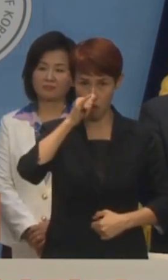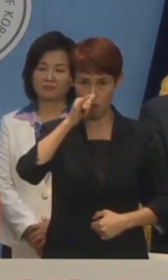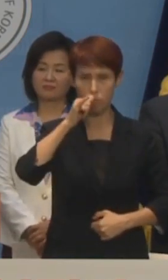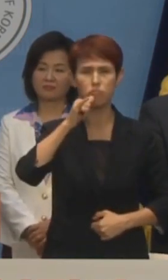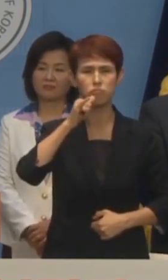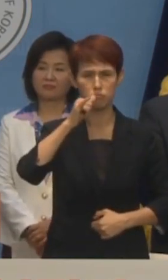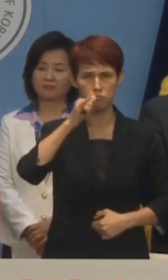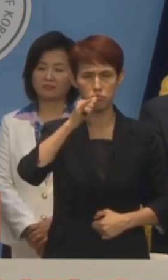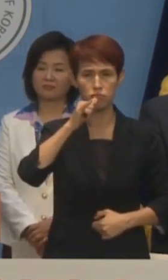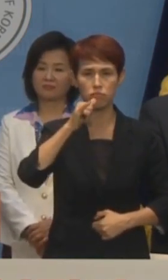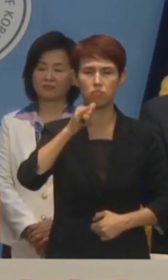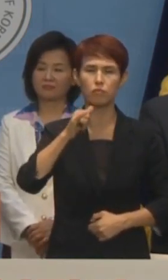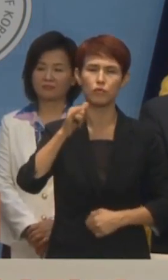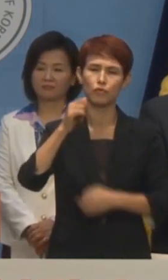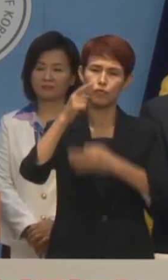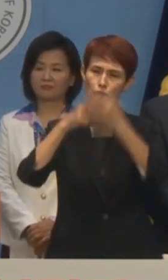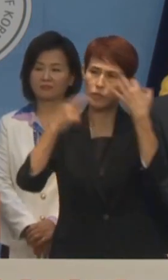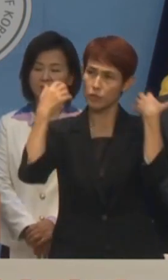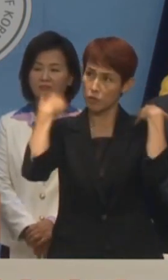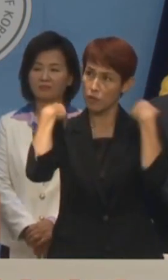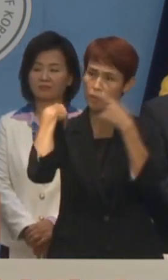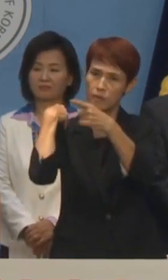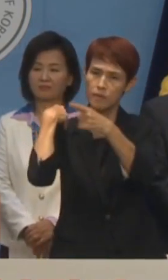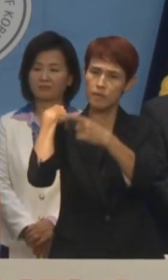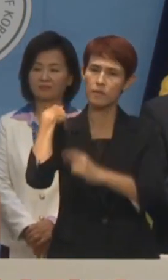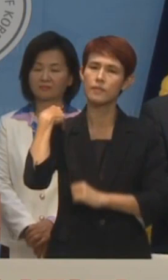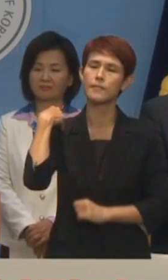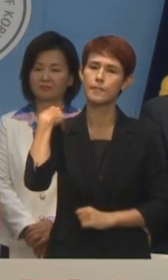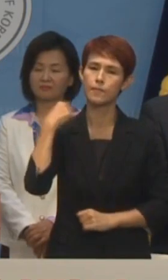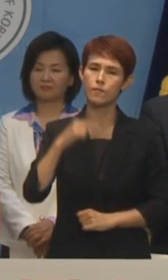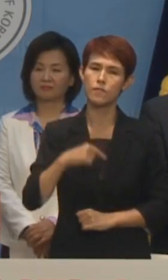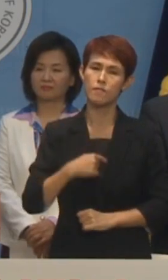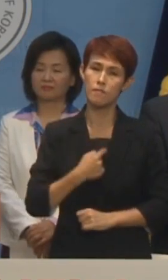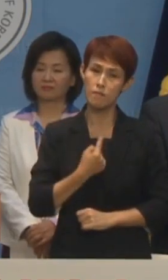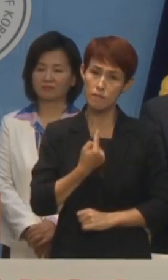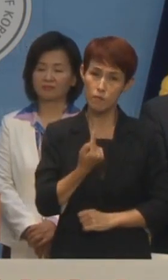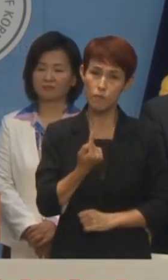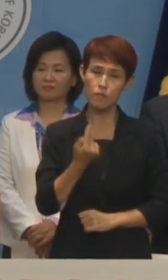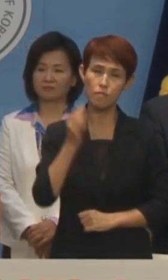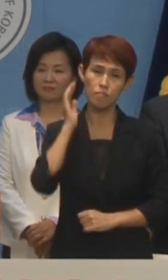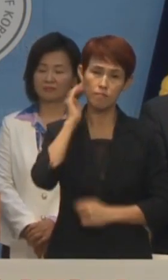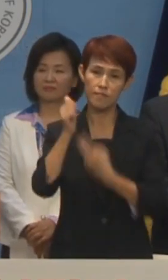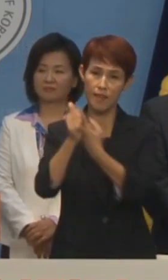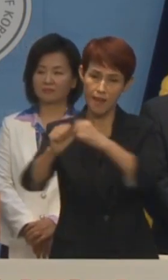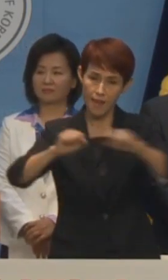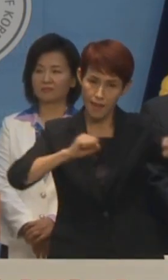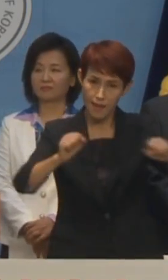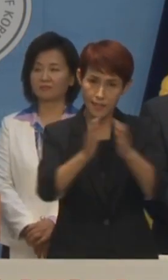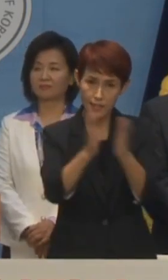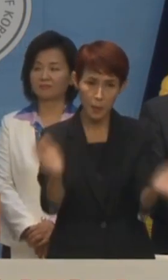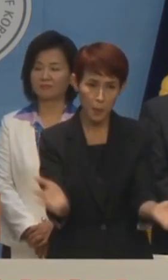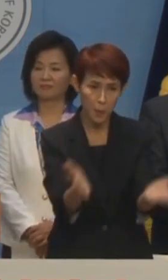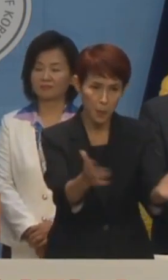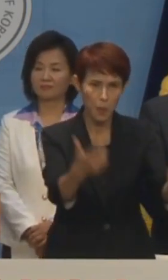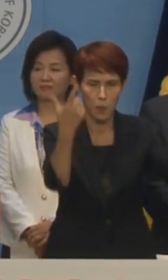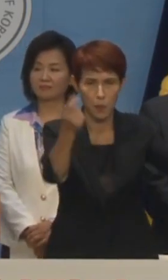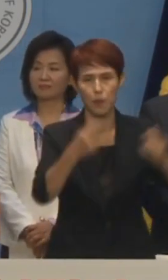정권은 스스로 탄핵의 바다에 뛰어들었습니다.